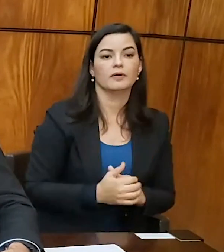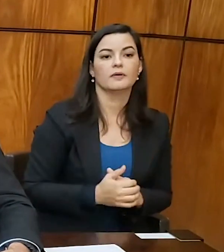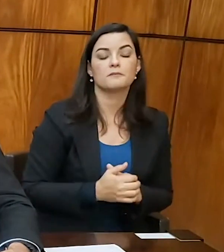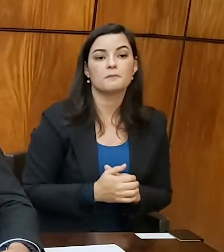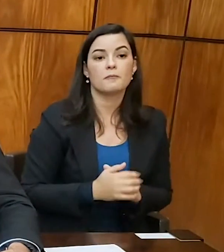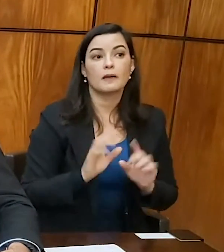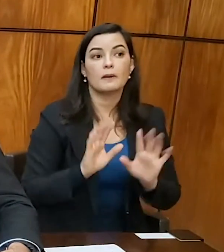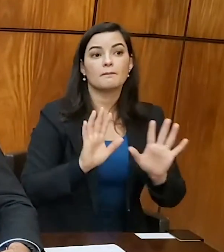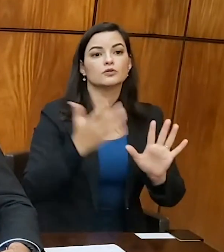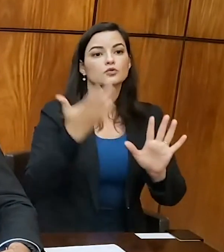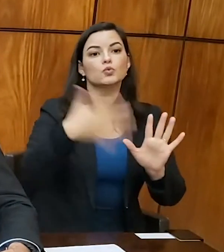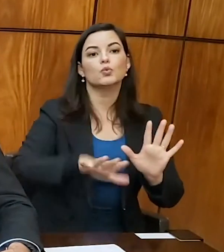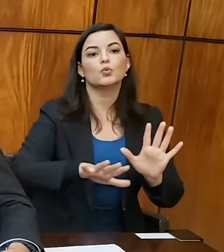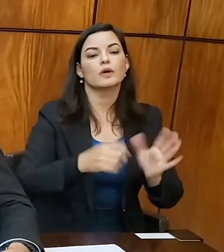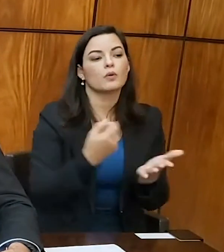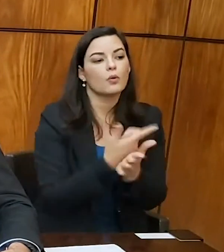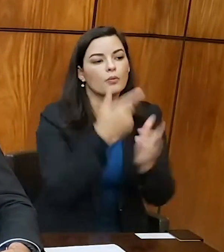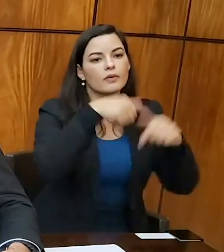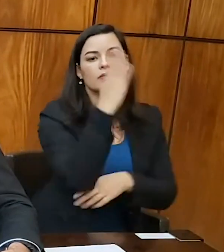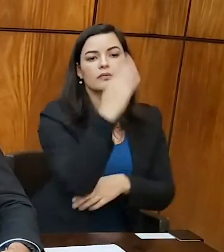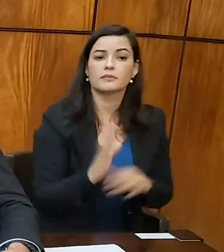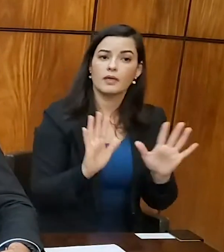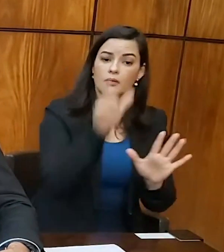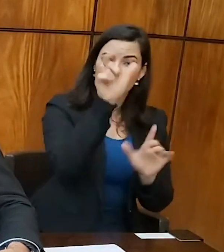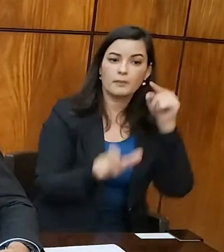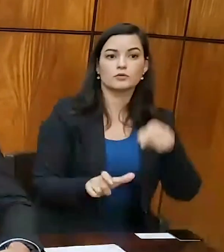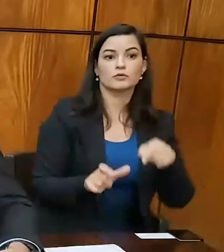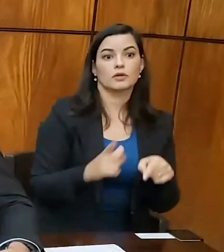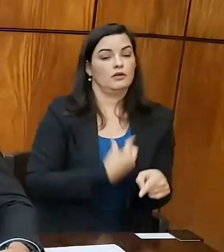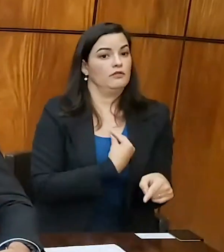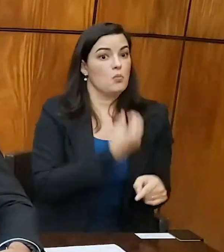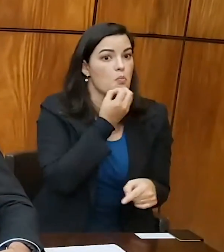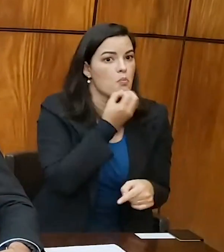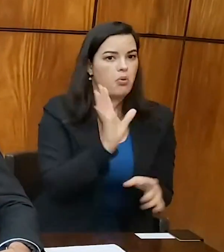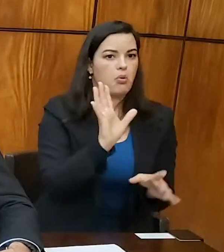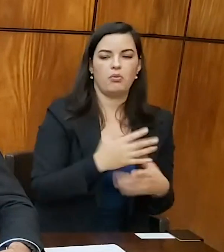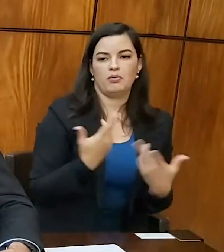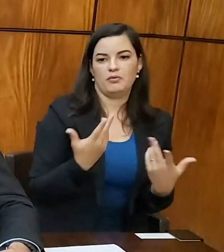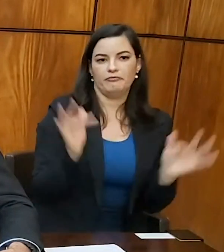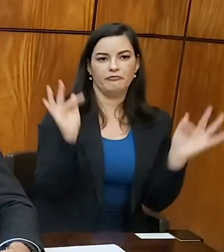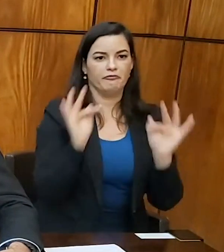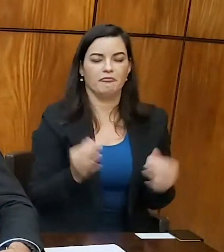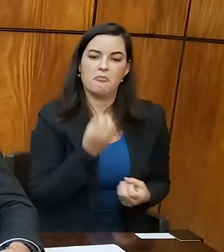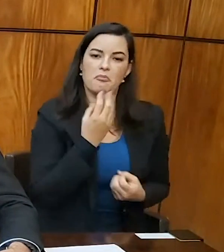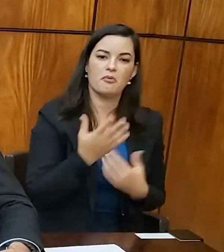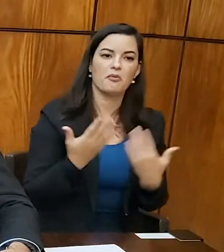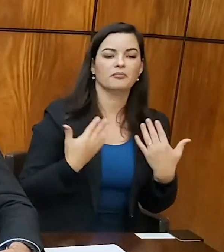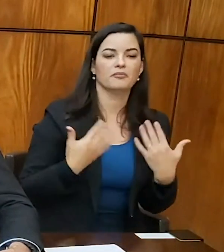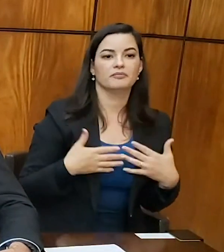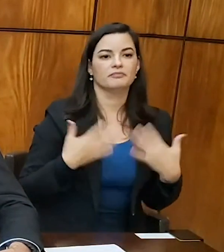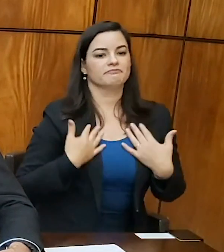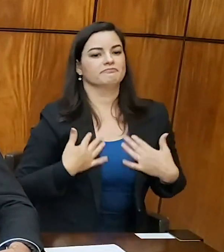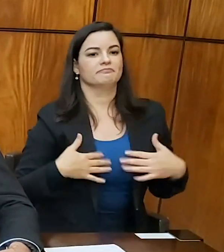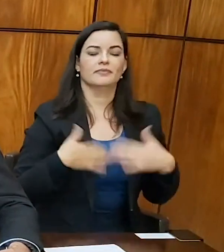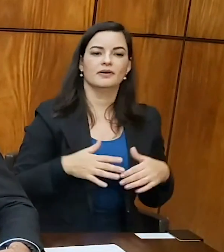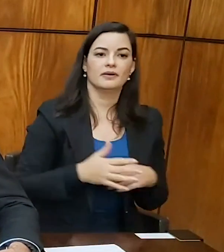compra no Brasil. Agora, é um cara que realmente tem uma vida muito boa, né? E vive como se fosse, vive